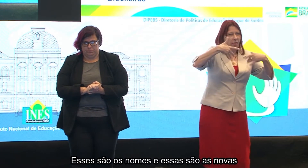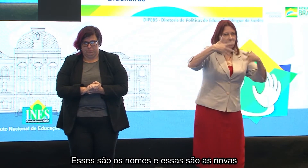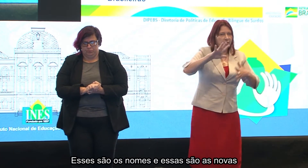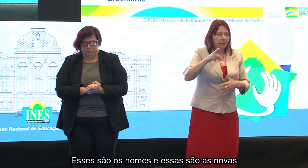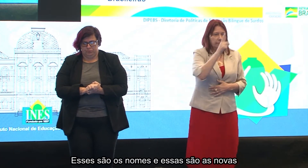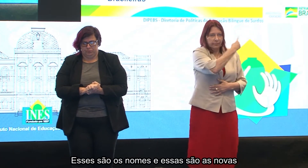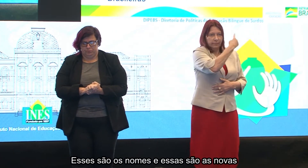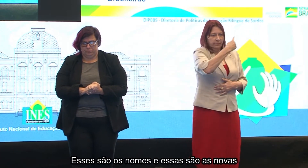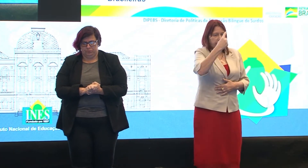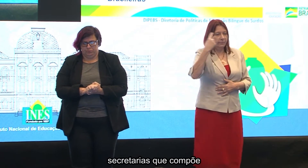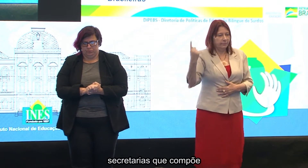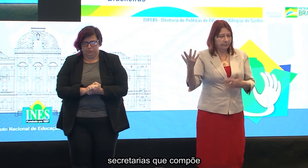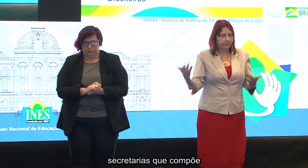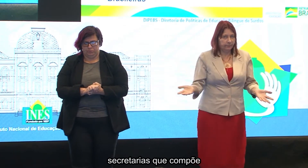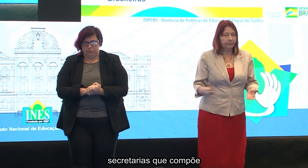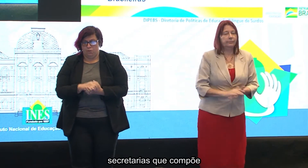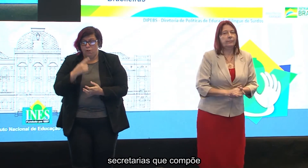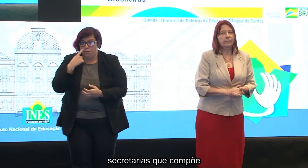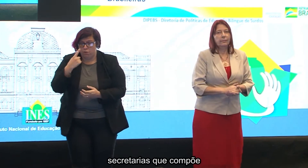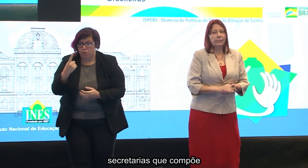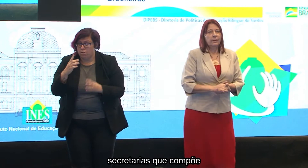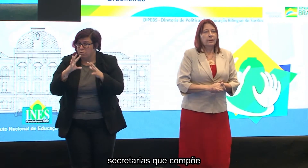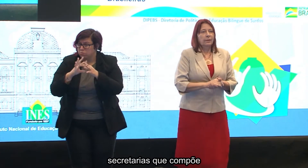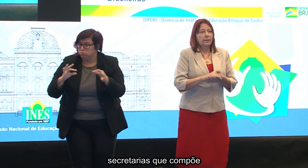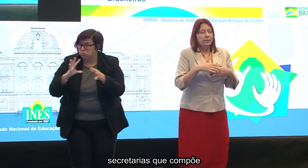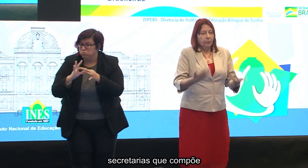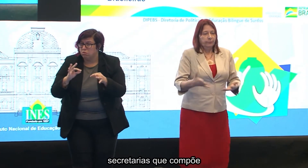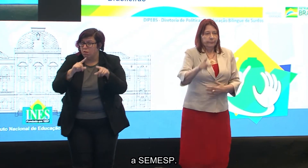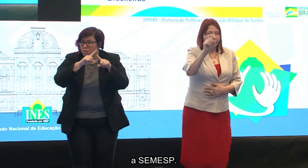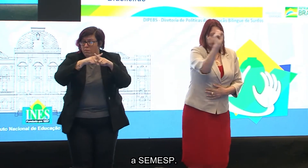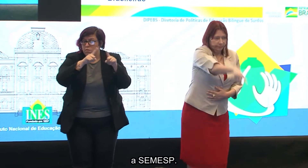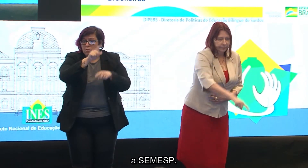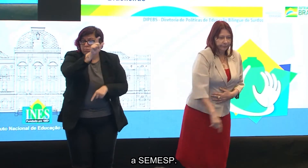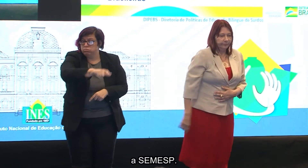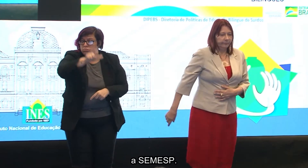as novas secretarias que compõem a Semesp.